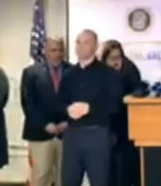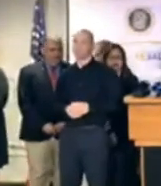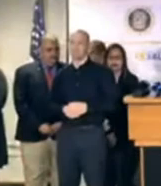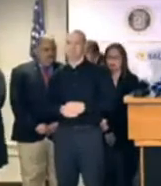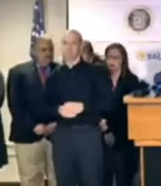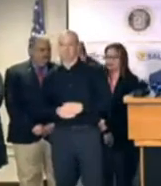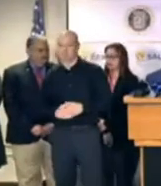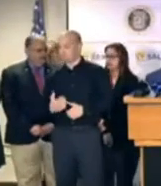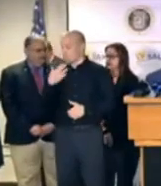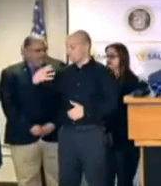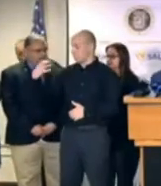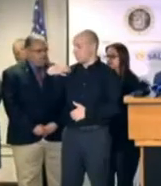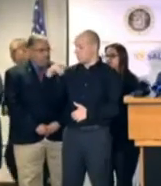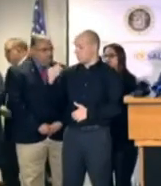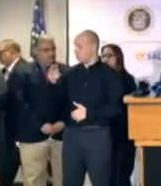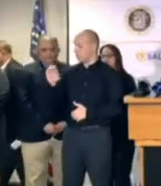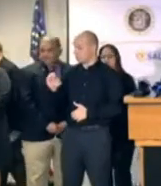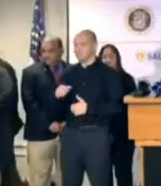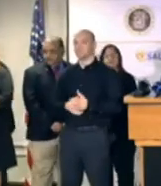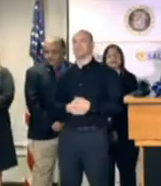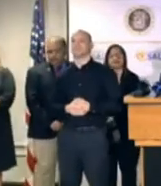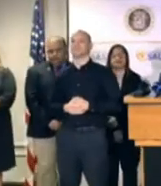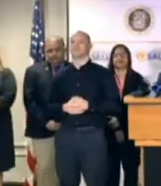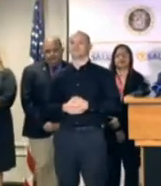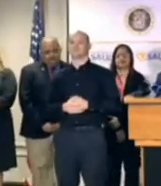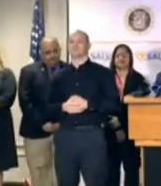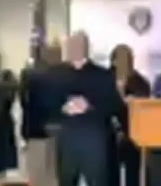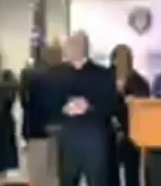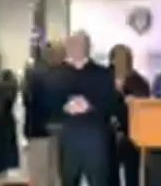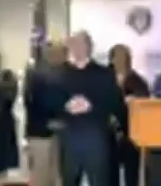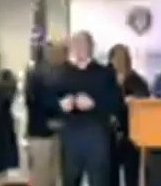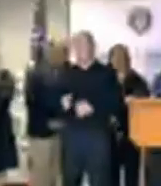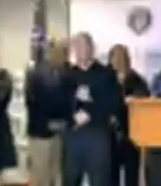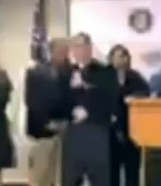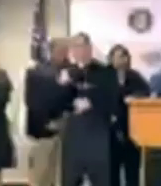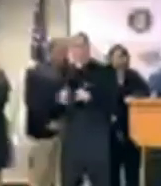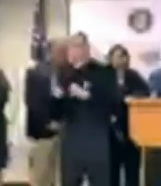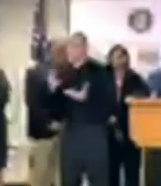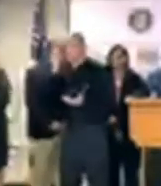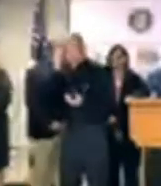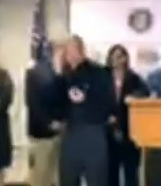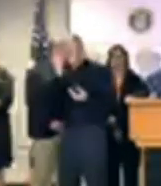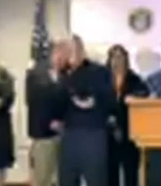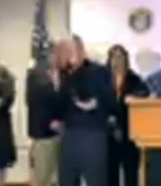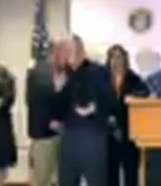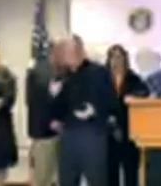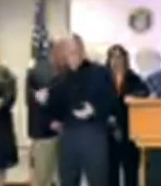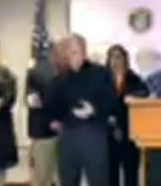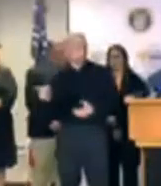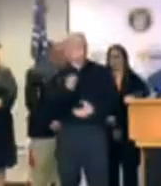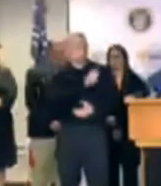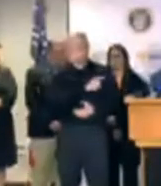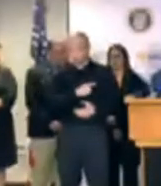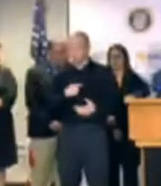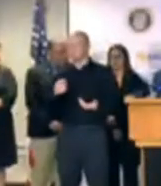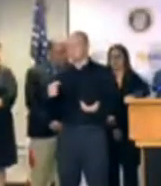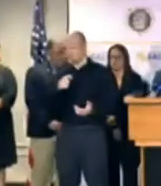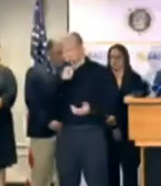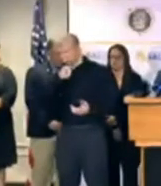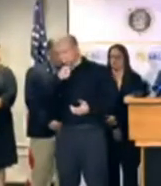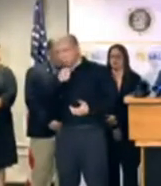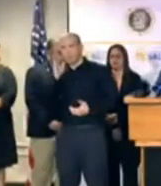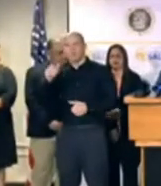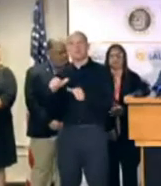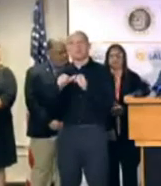Gracias al general José Burgos. Para concluir, quiero decirle a los distinguidos compañeros de la prensa que vamos